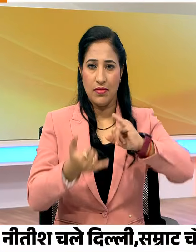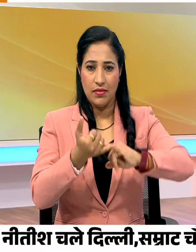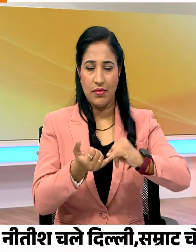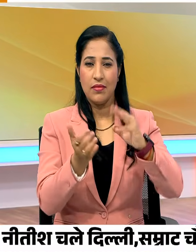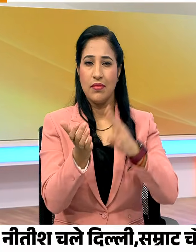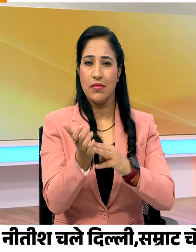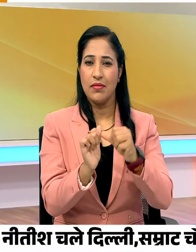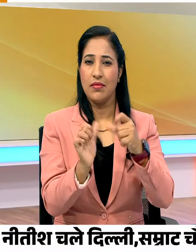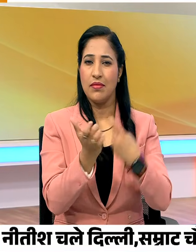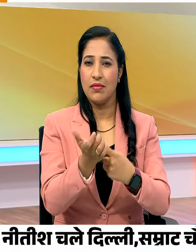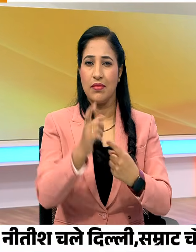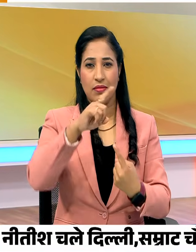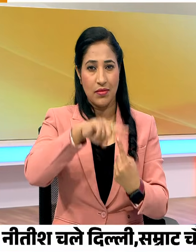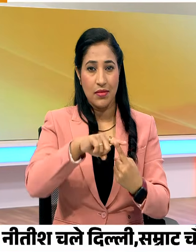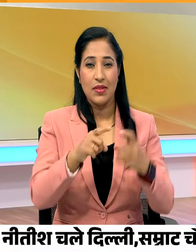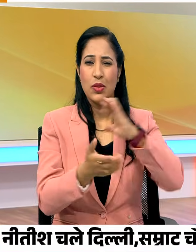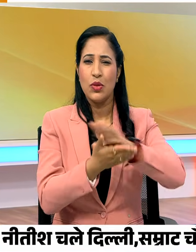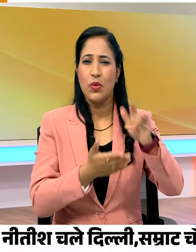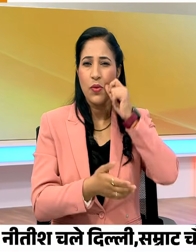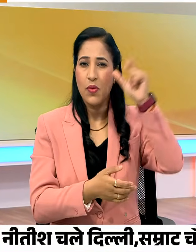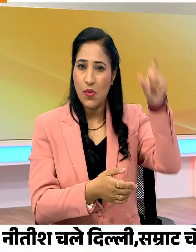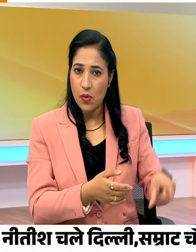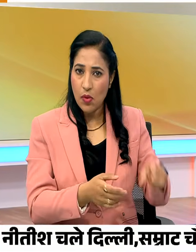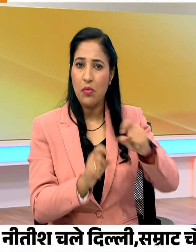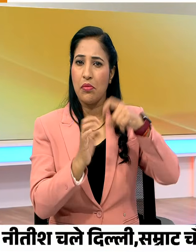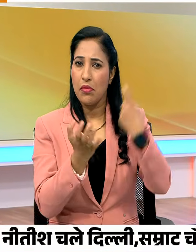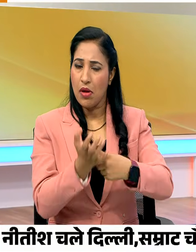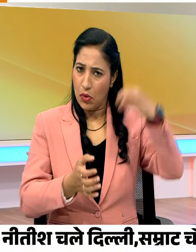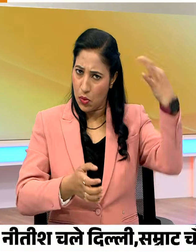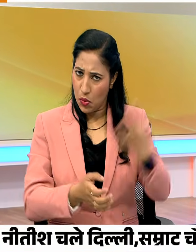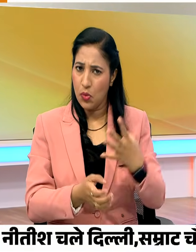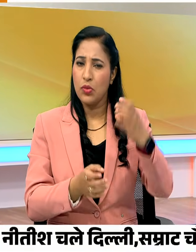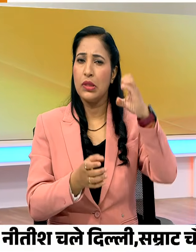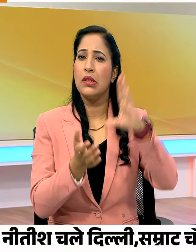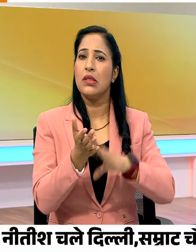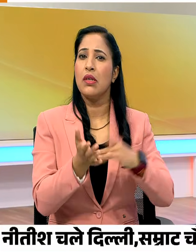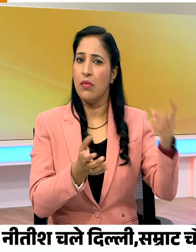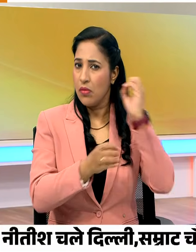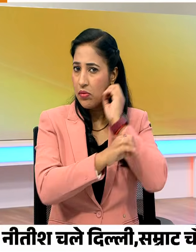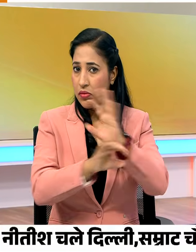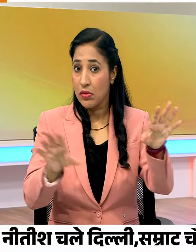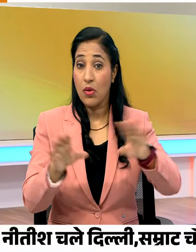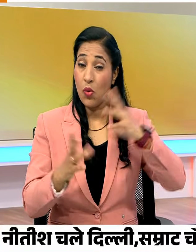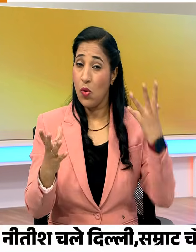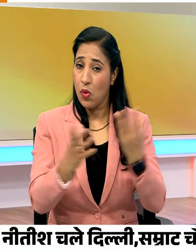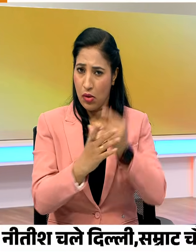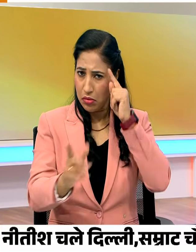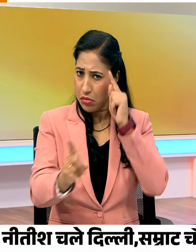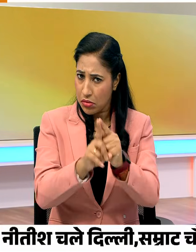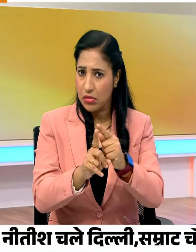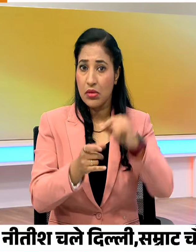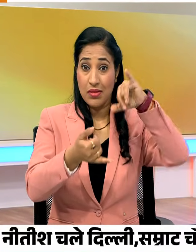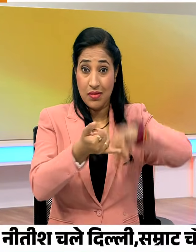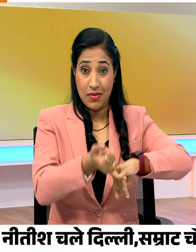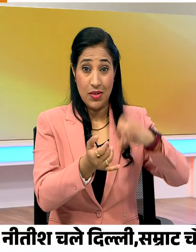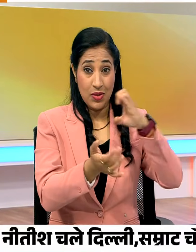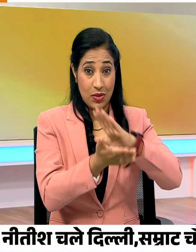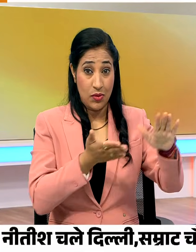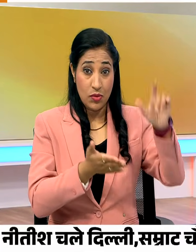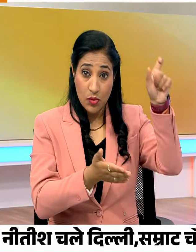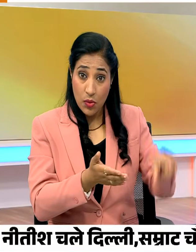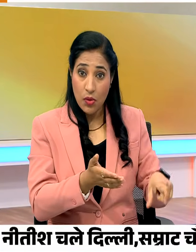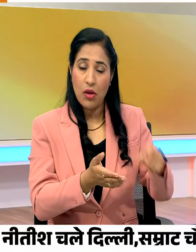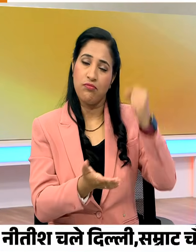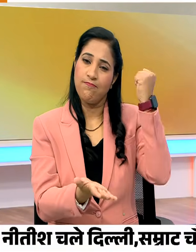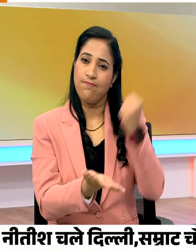सम्राट चौधरी होंगे बिहार के नए मुख्यमंत्री। बीजेपी विधायक दल की बैठक में हुआ ऐलान, सर्वसम्मति से सम्राट चौधरी के नाम पर लगी मुहर।